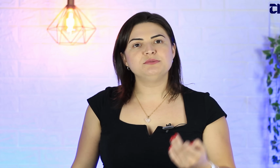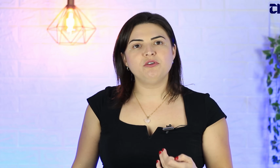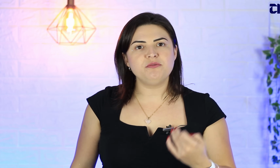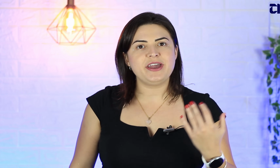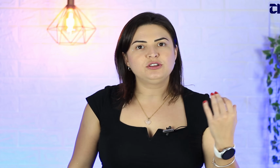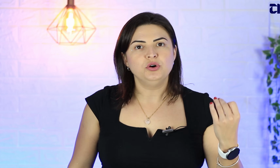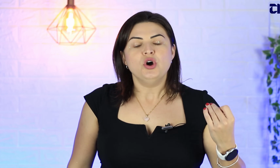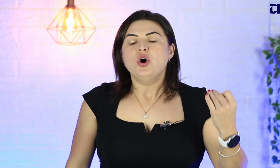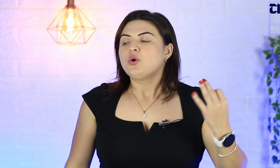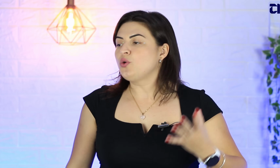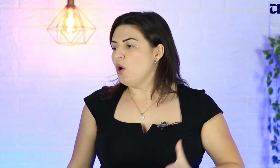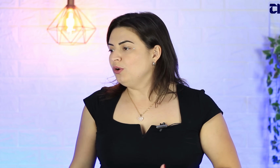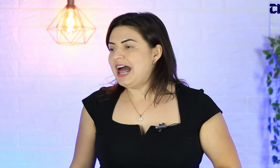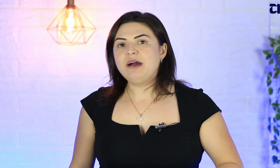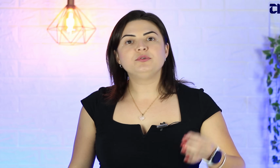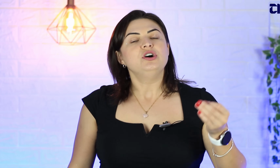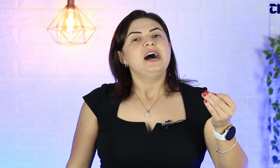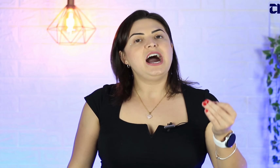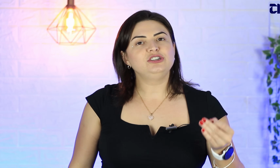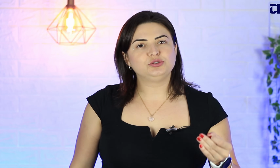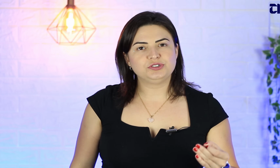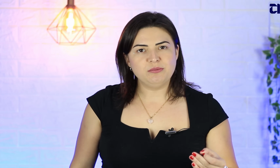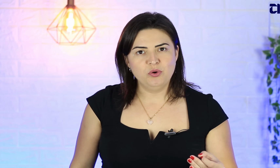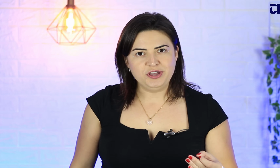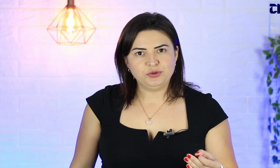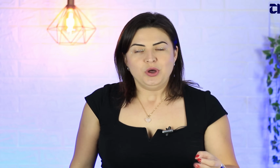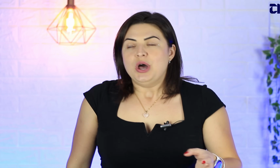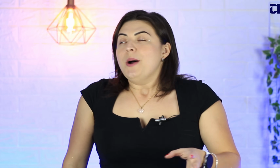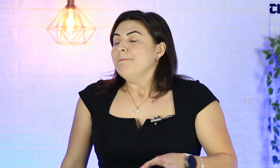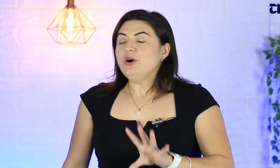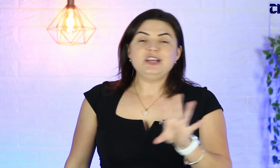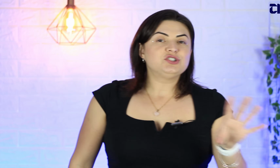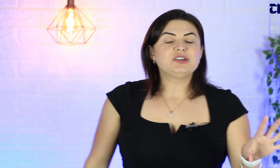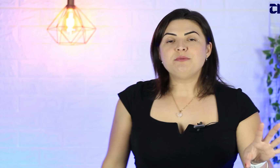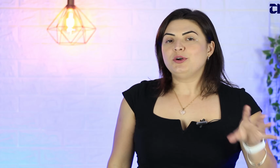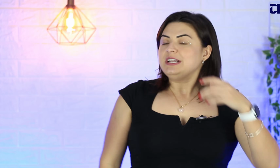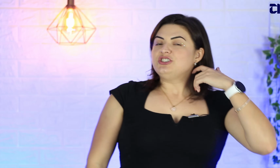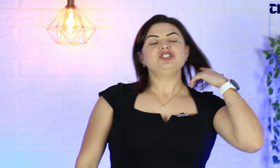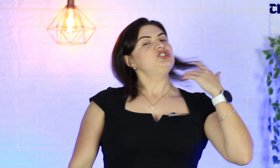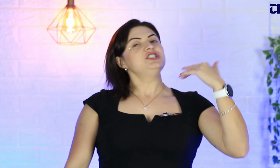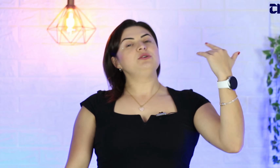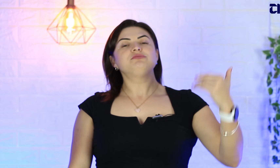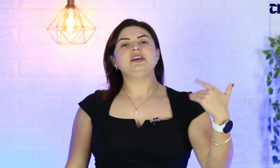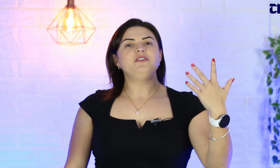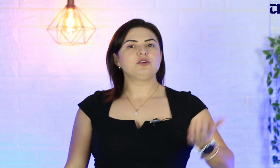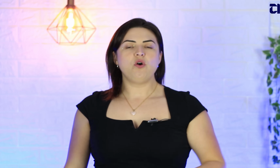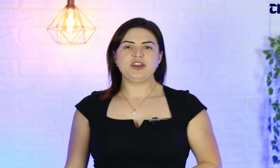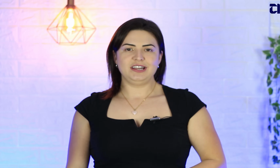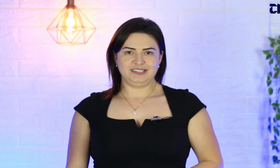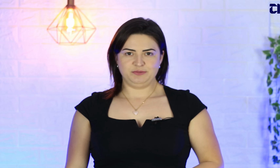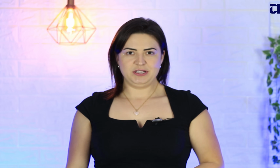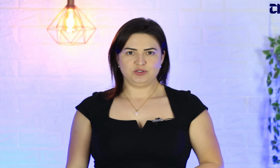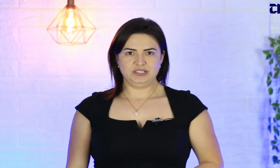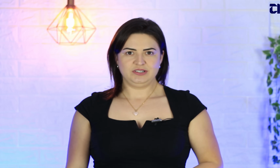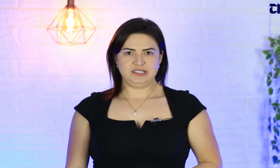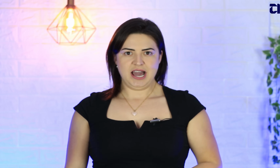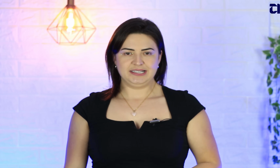E esse movimento com o lábio ajuda muito. Por isso que é importante a gente não ter vergonha nas expressões sociais.